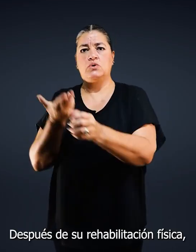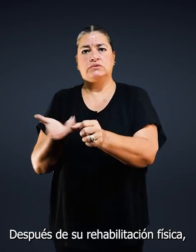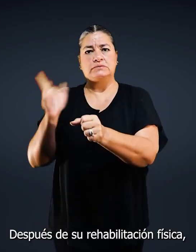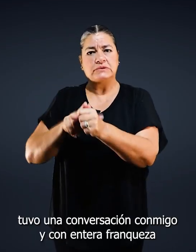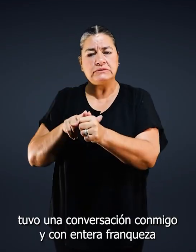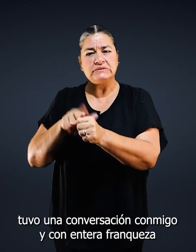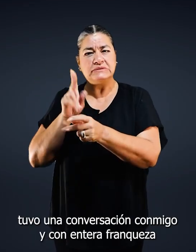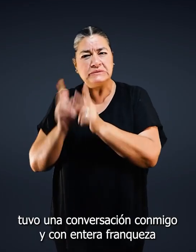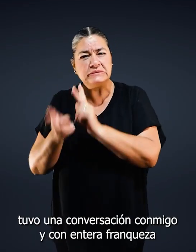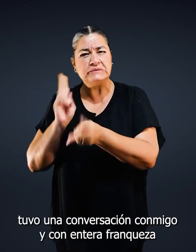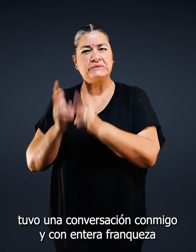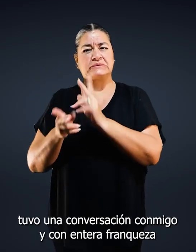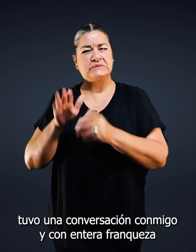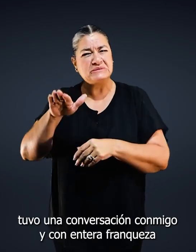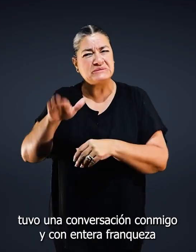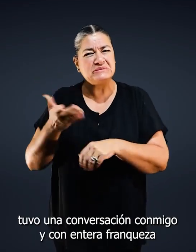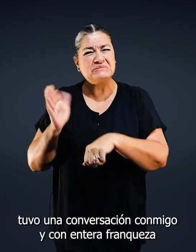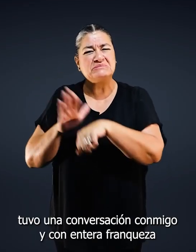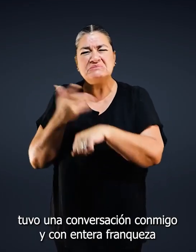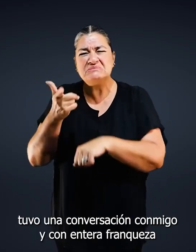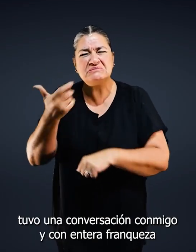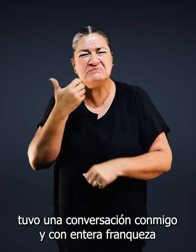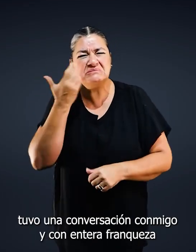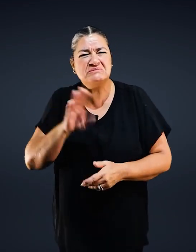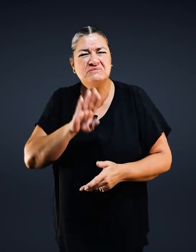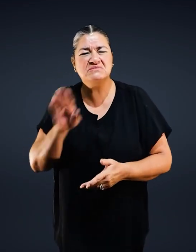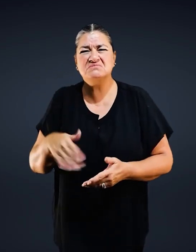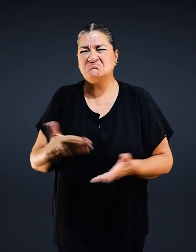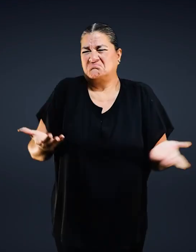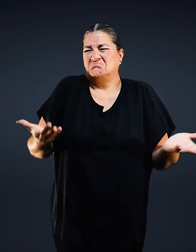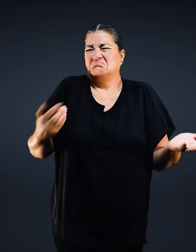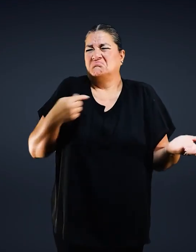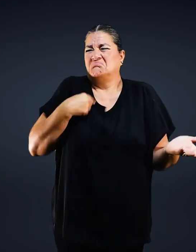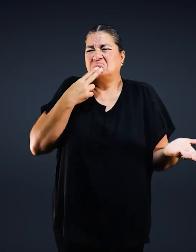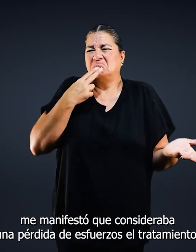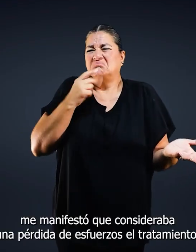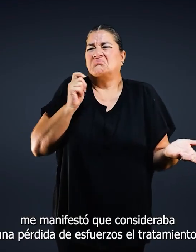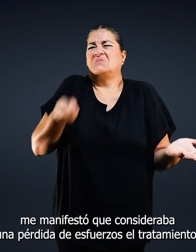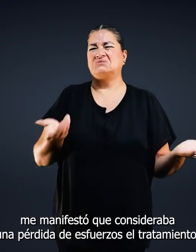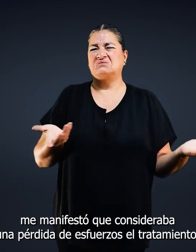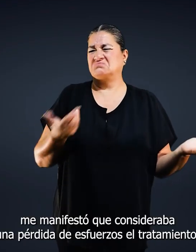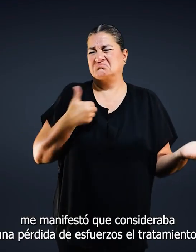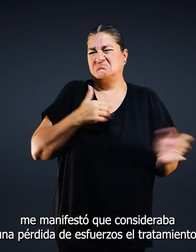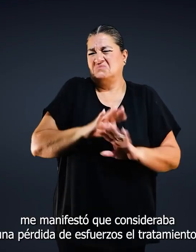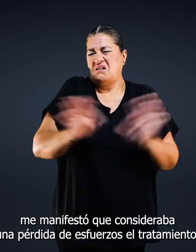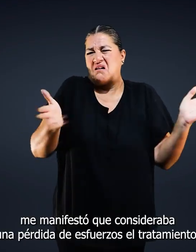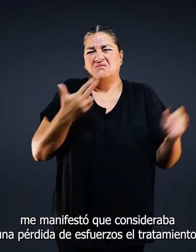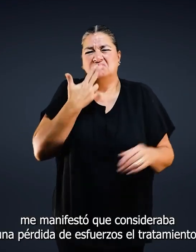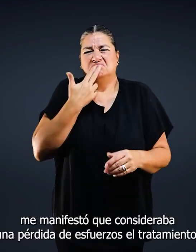física, tuvo una conversación conmigo, y con entera franqueza, me manifestó que consideraba una pérdida de